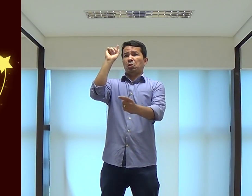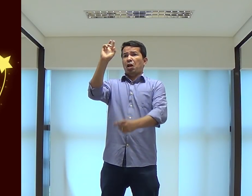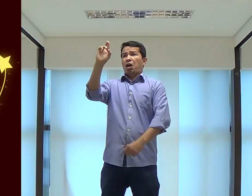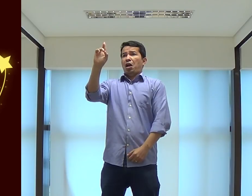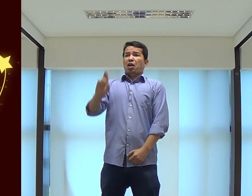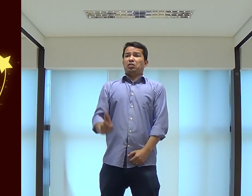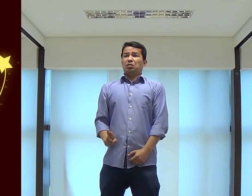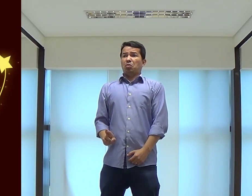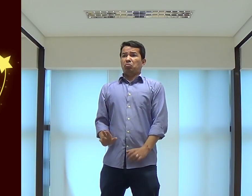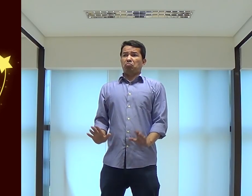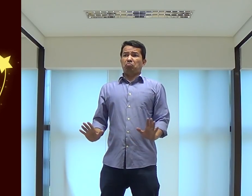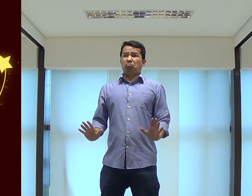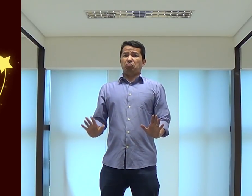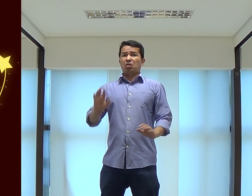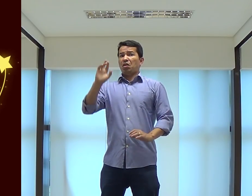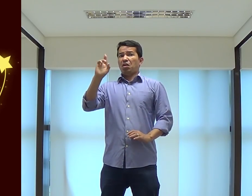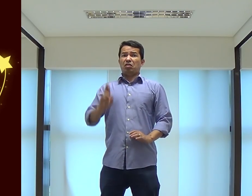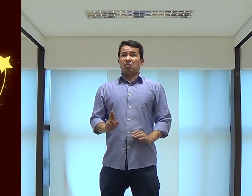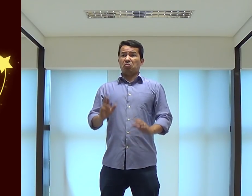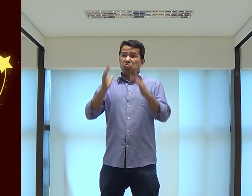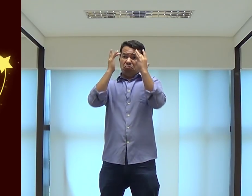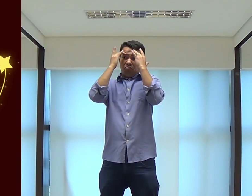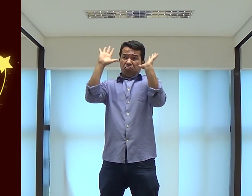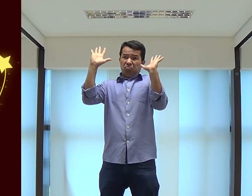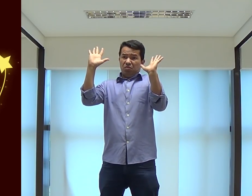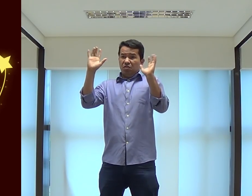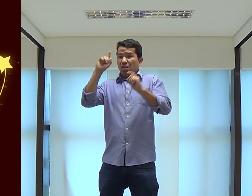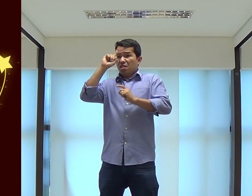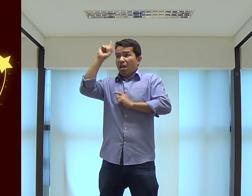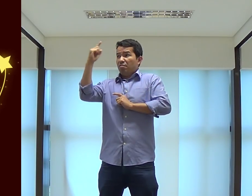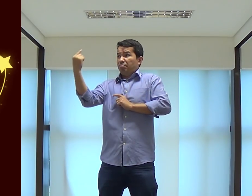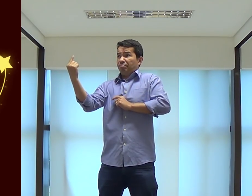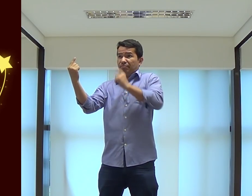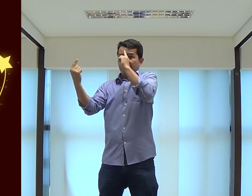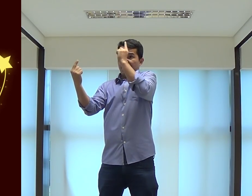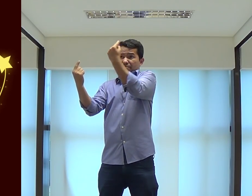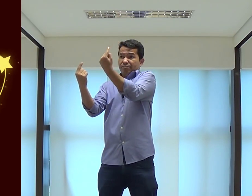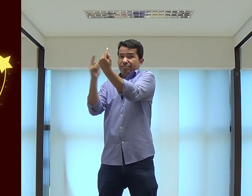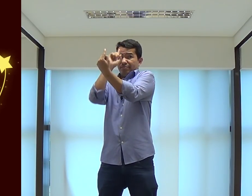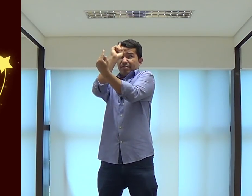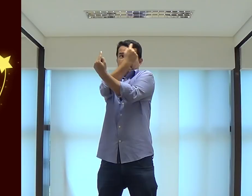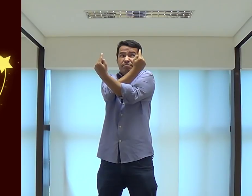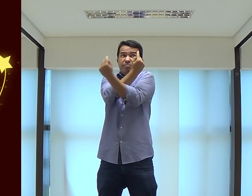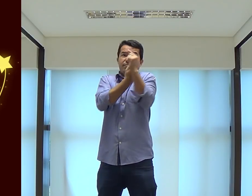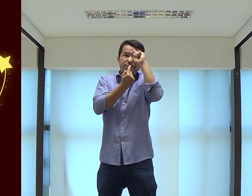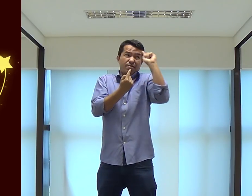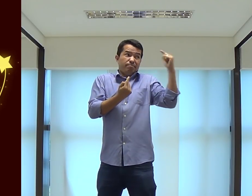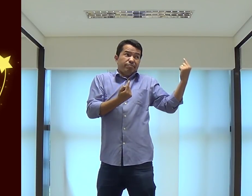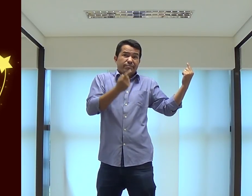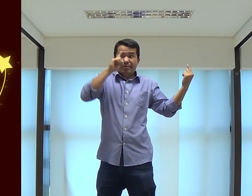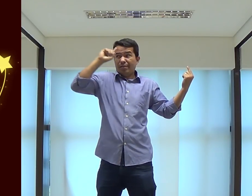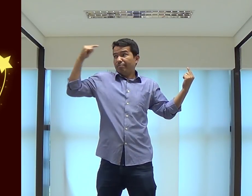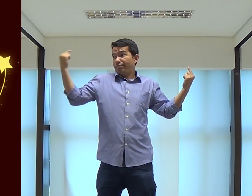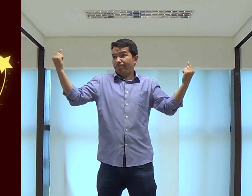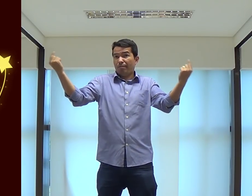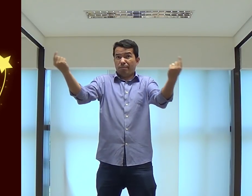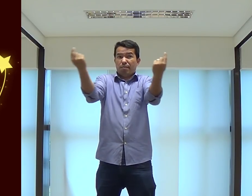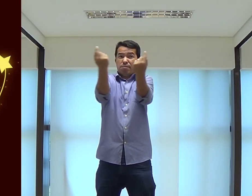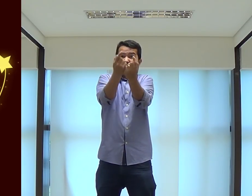Agora, quem tem razão, quem está certo, eu não sei. Quem que teve ideia primeiro, como que foi, tudo isso